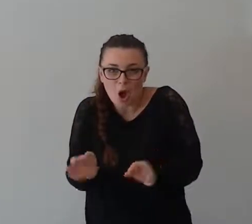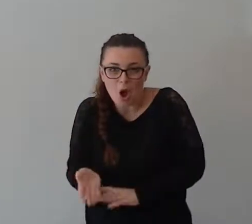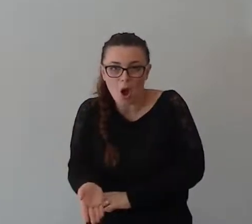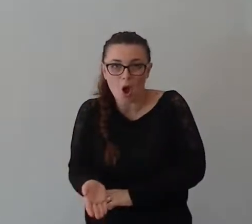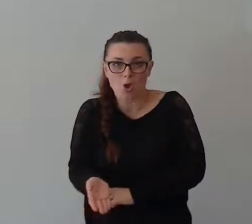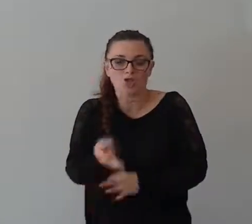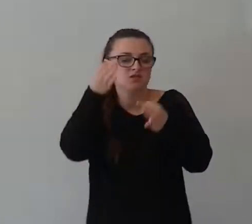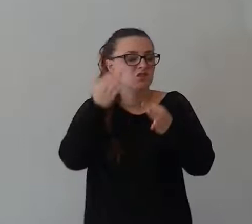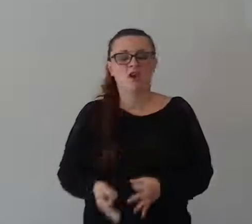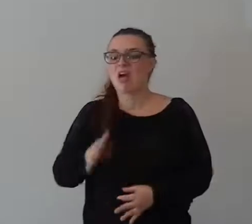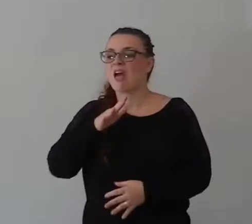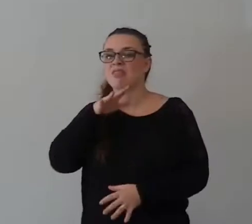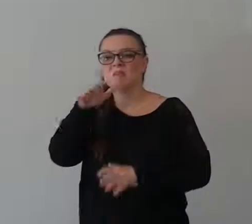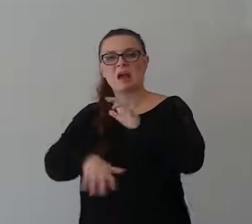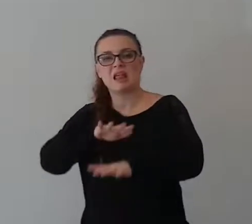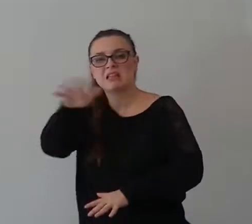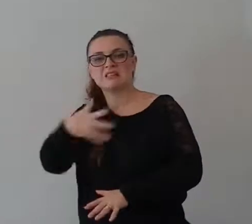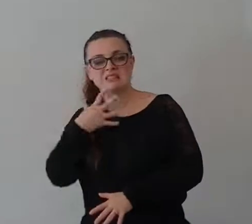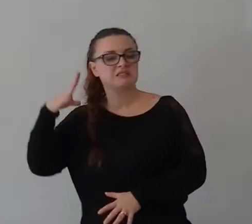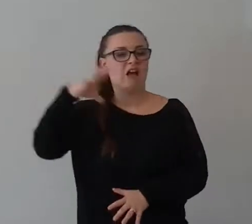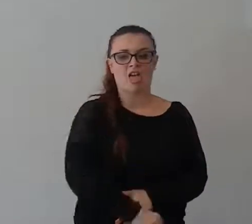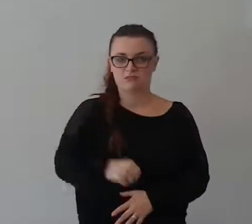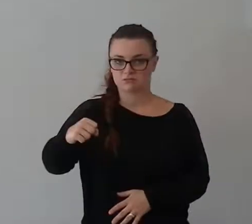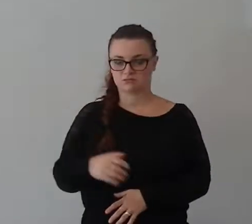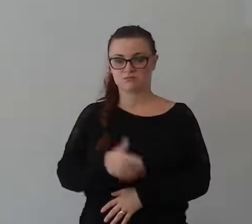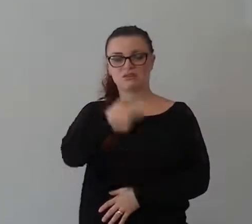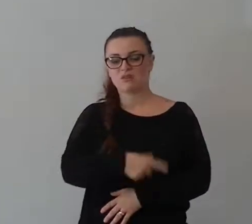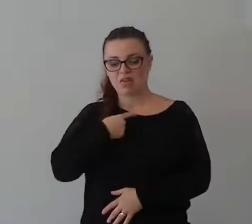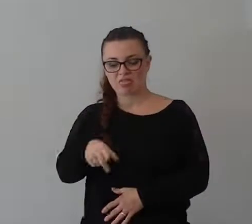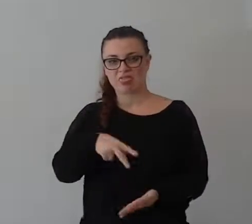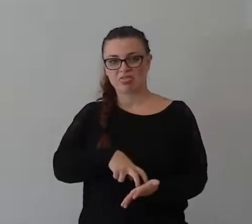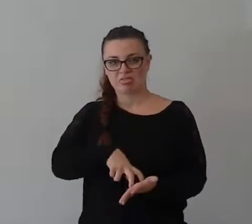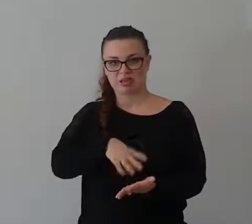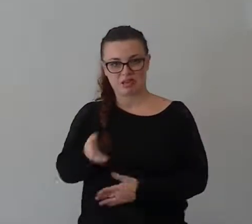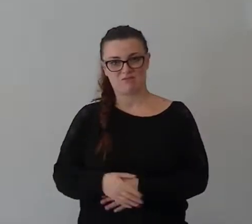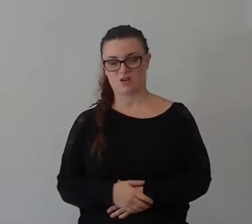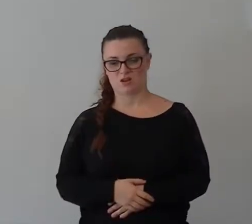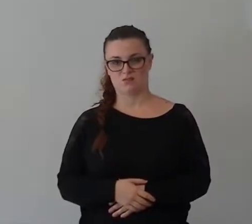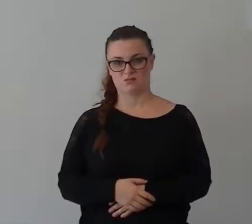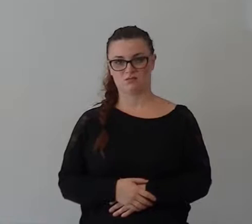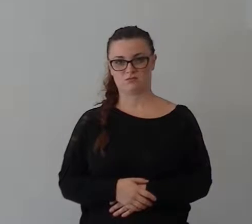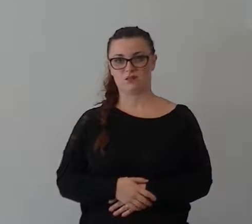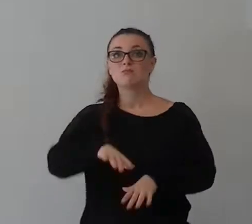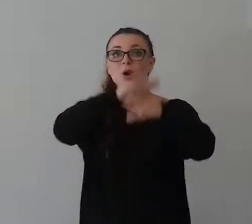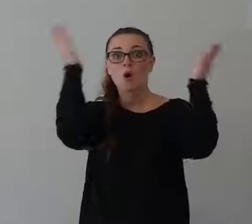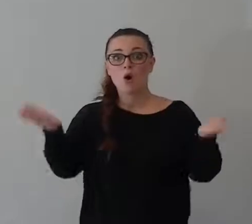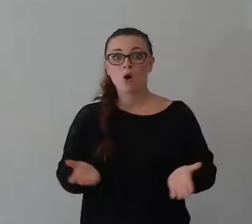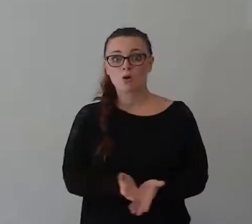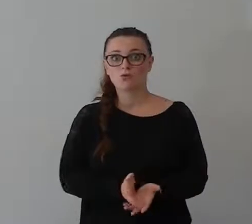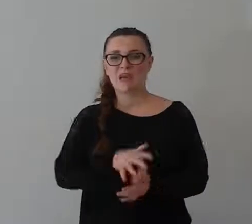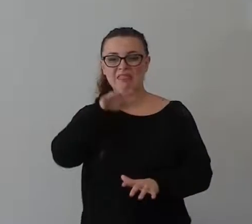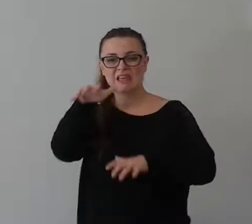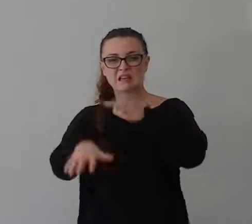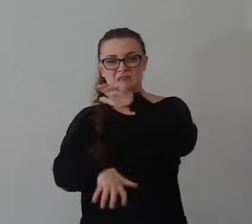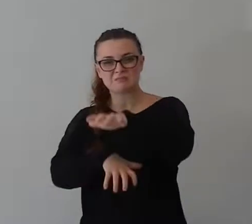cane, la prima faina, la prima donna, la prima volpe, e quante faine, quante donne, quanti falchi ci sono nel mondo. Qui tu sei tenuto